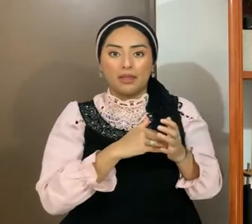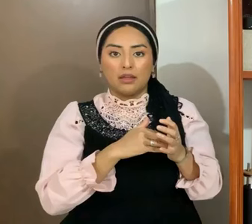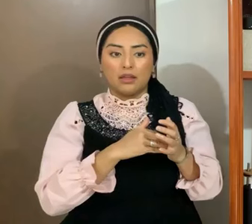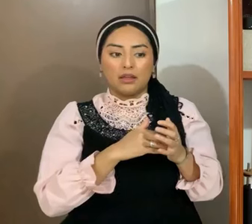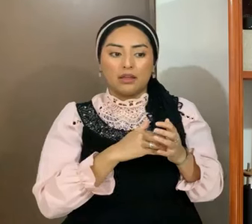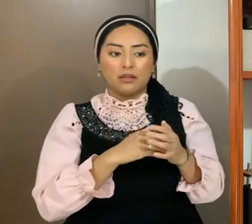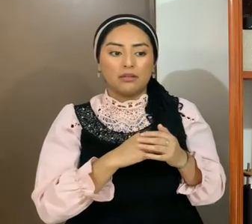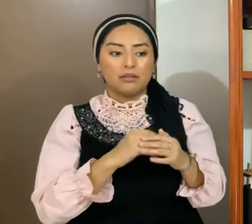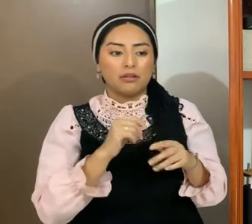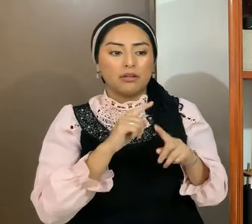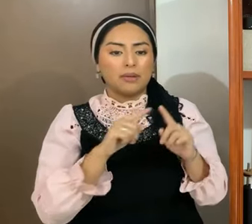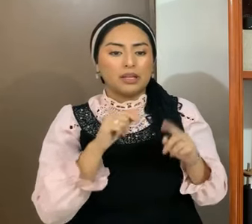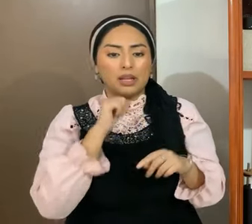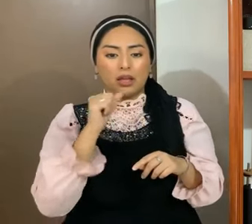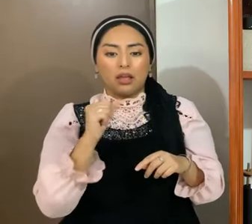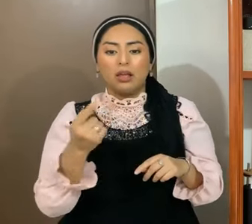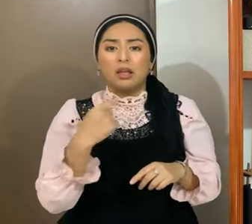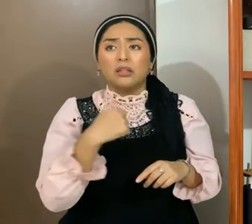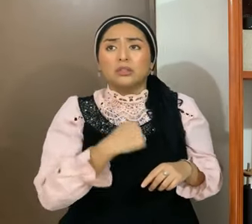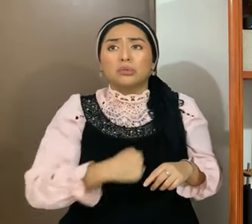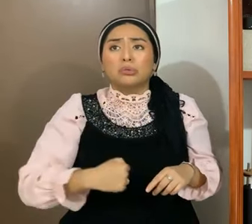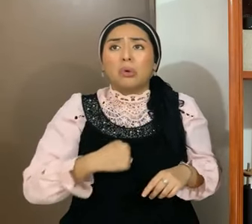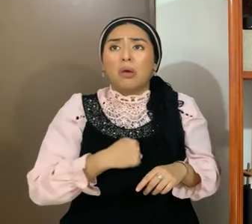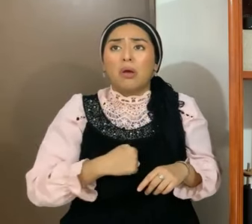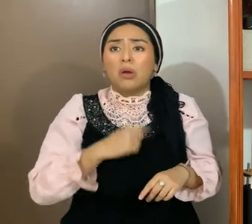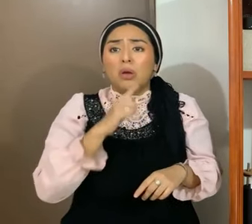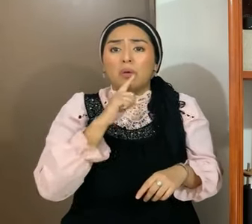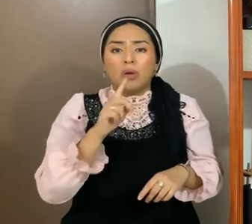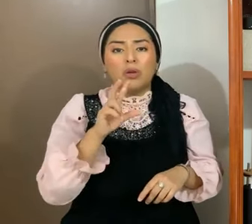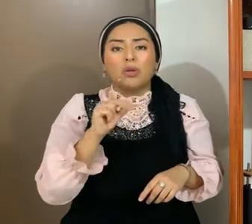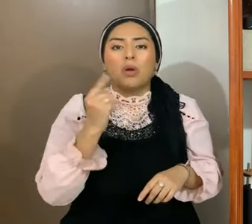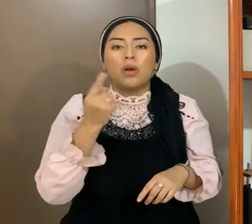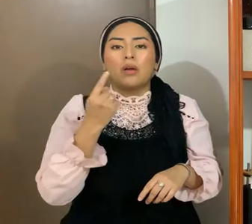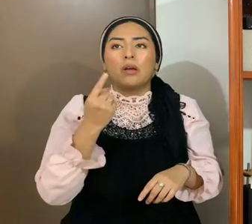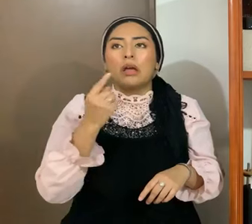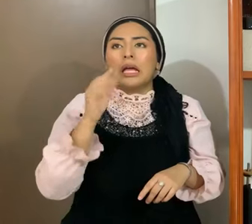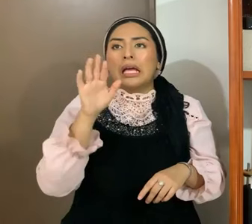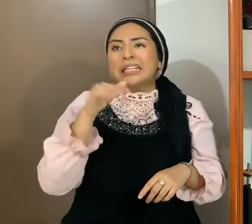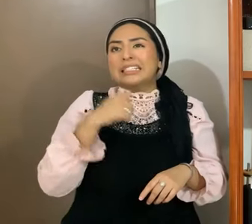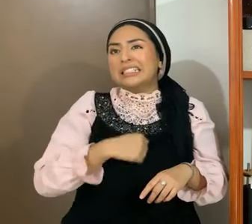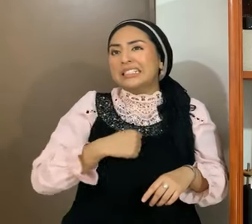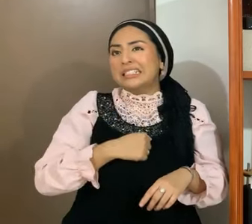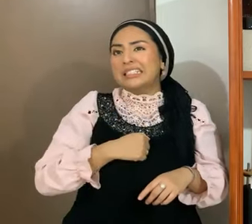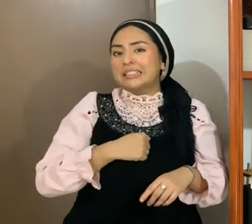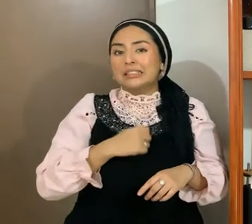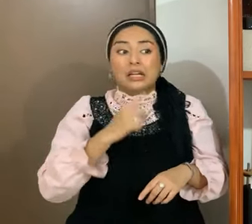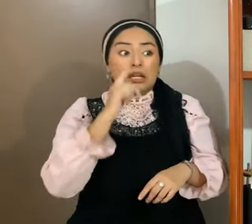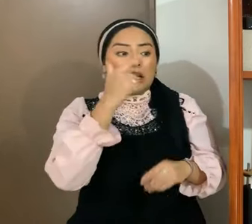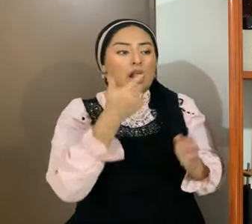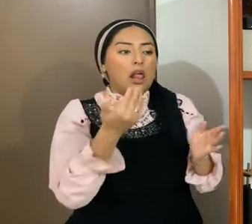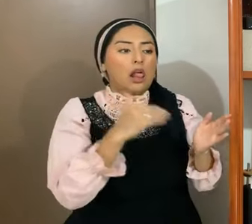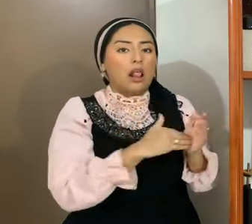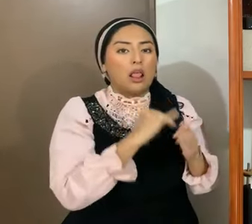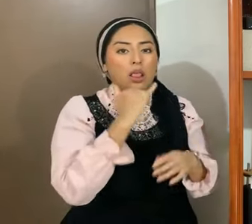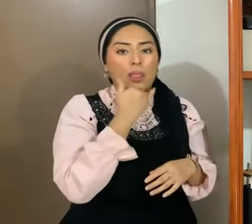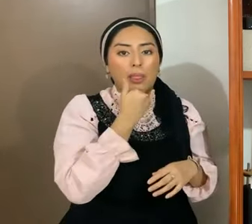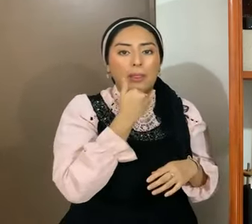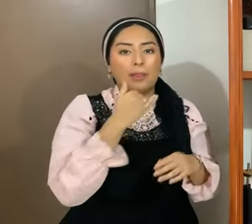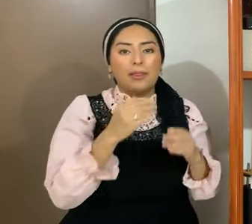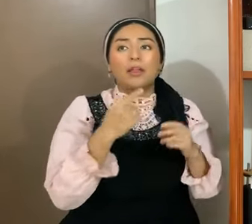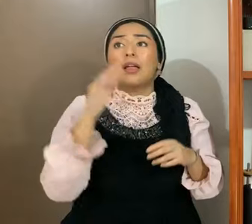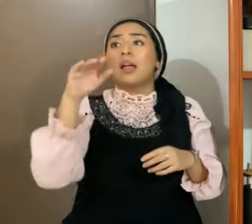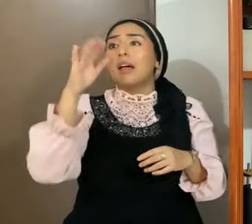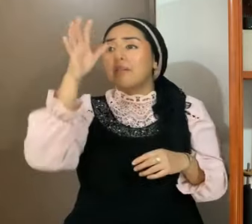Pero ni siquiera es un perdón genuino, es un perdón por compromiso. Papá, perdón, llegué